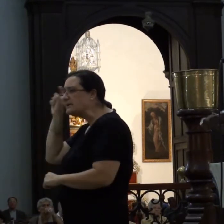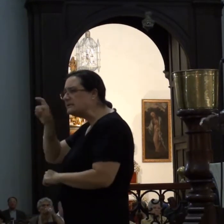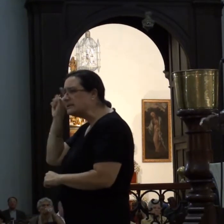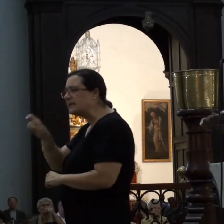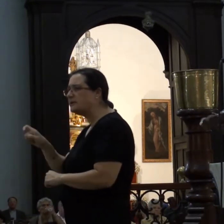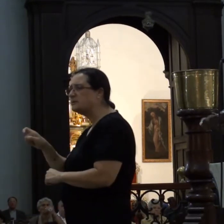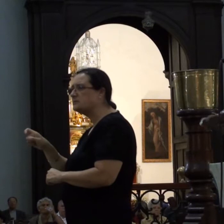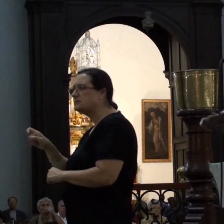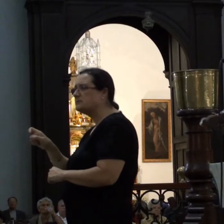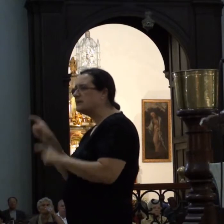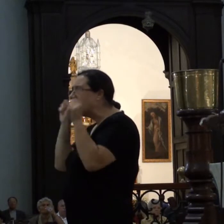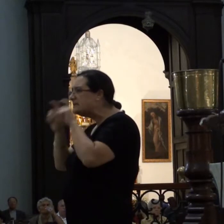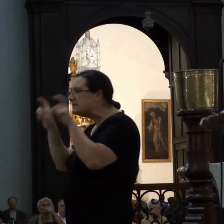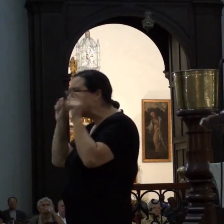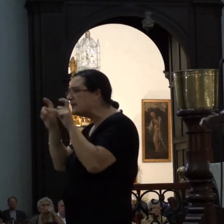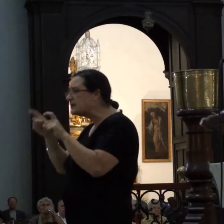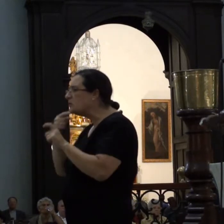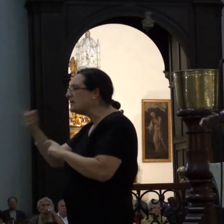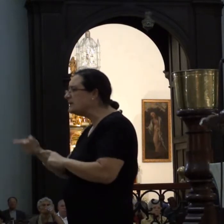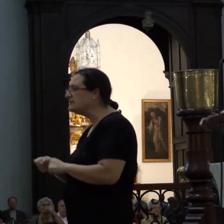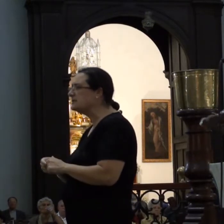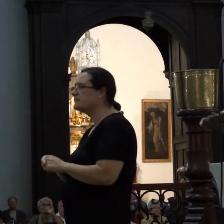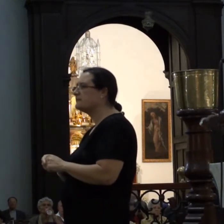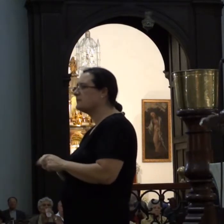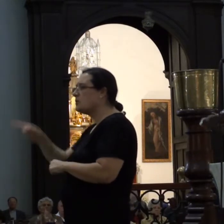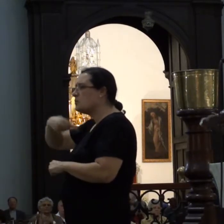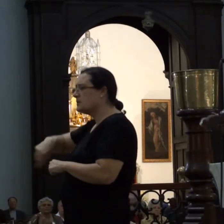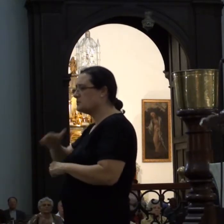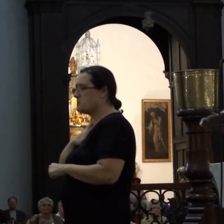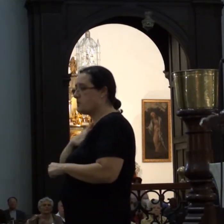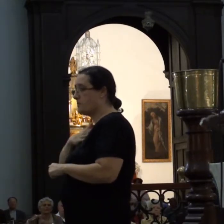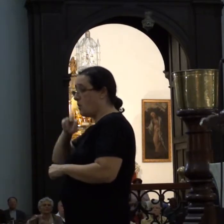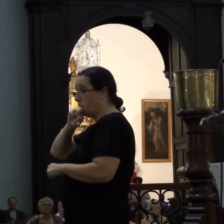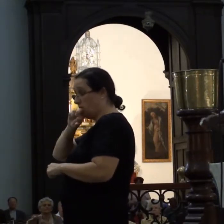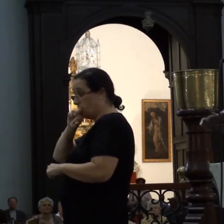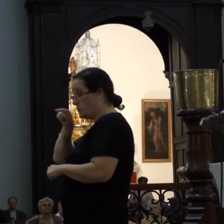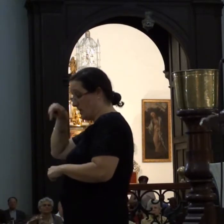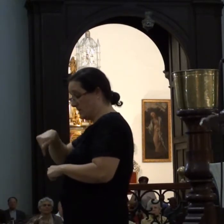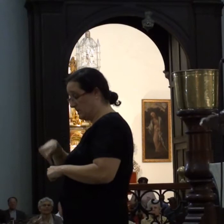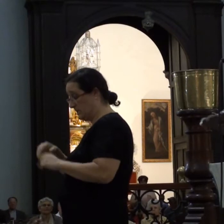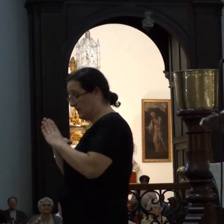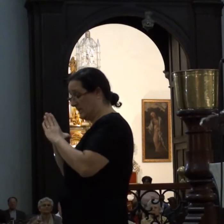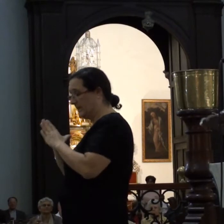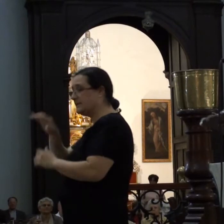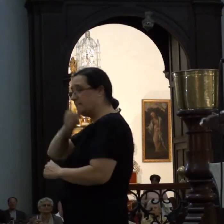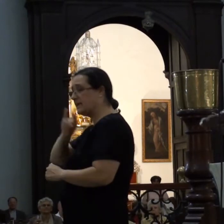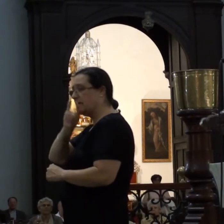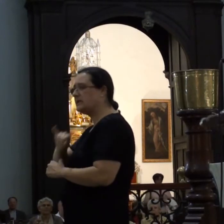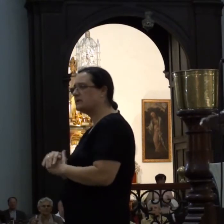investigación tanto del palo como de nuestro propio vínculo aquí en nuestra iglesia de